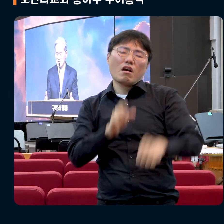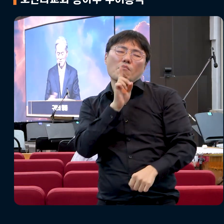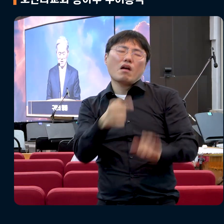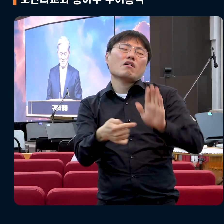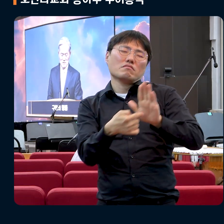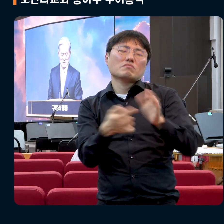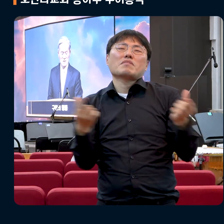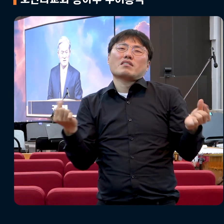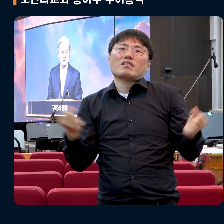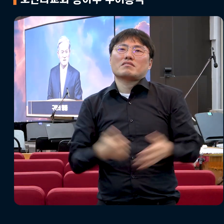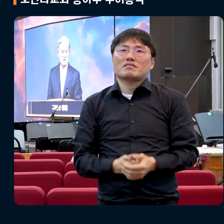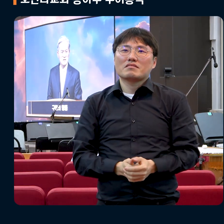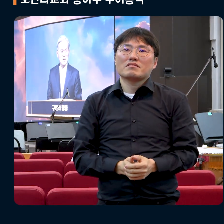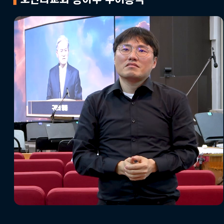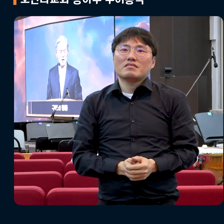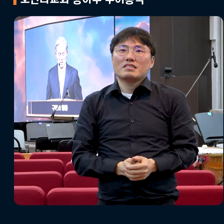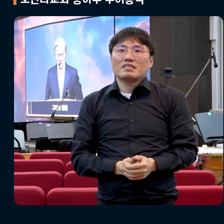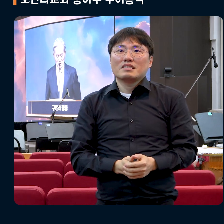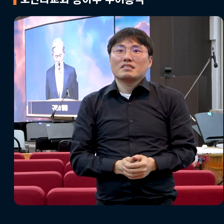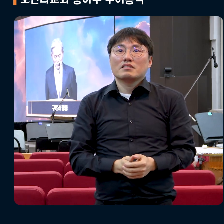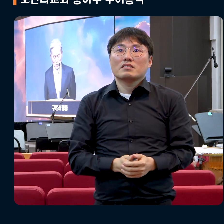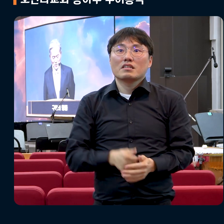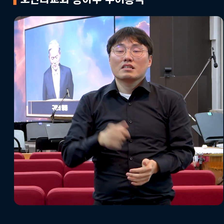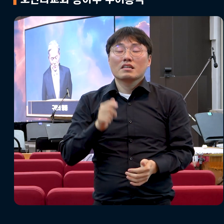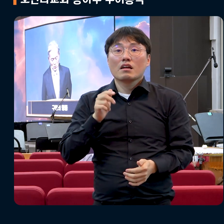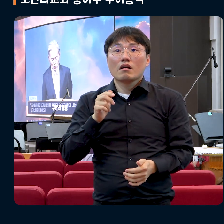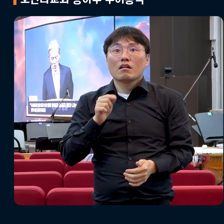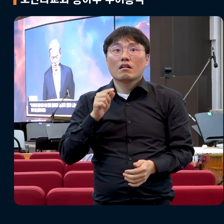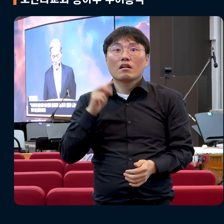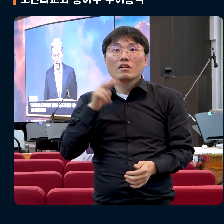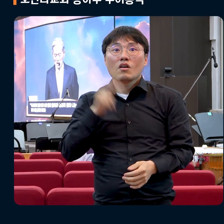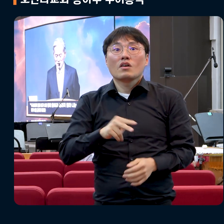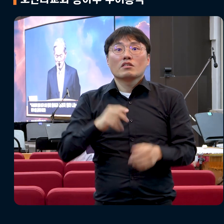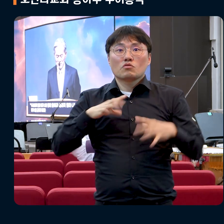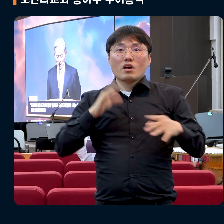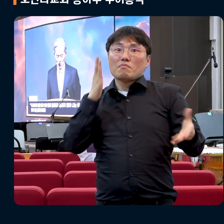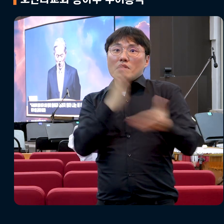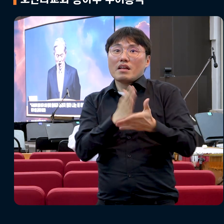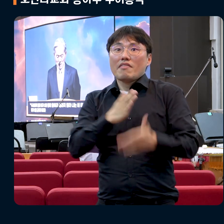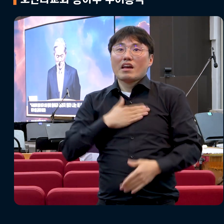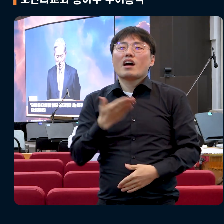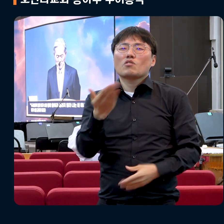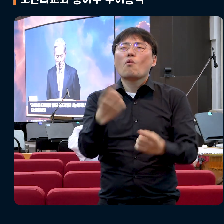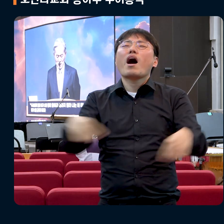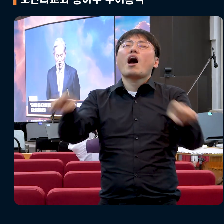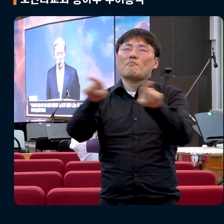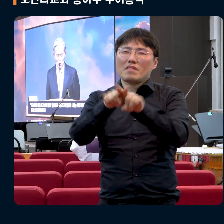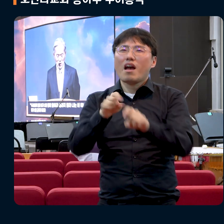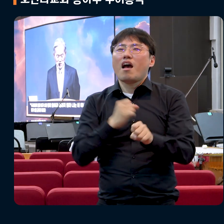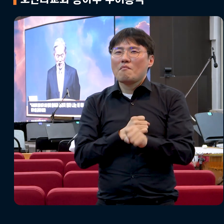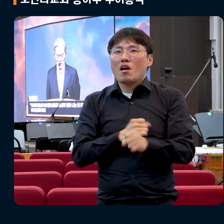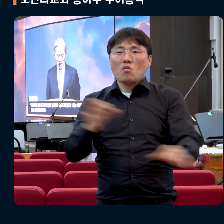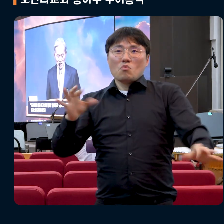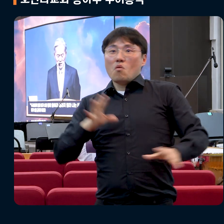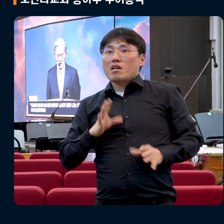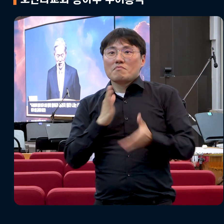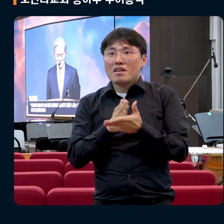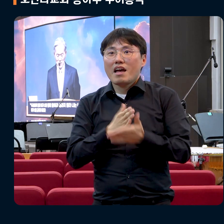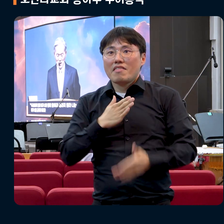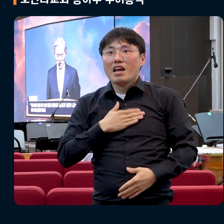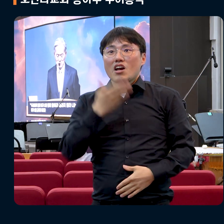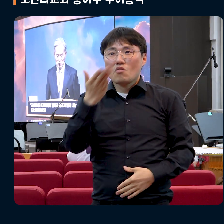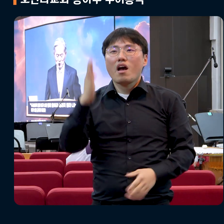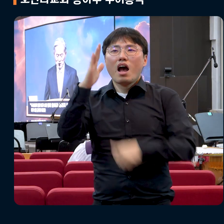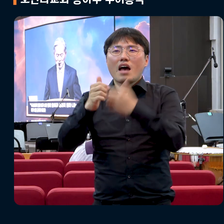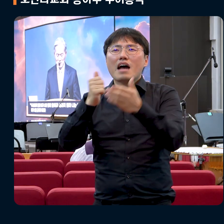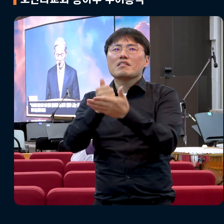또 이야기합니다. 이사야 41장 10절, 두려워하지 말라, 내가 너와 함께함이라. 놀라지 말라, 나는